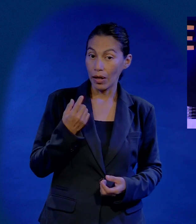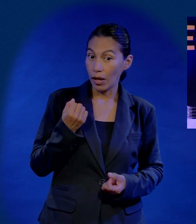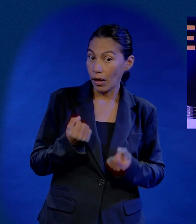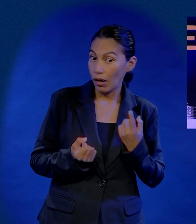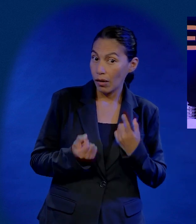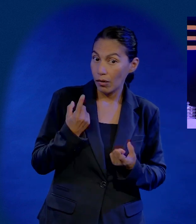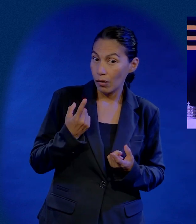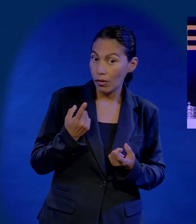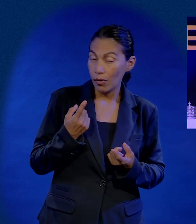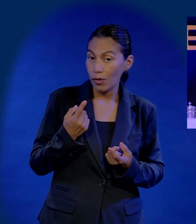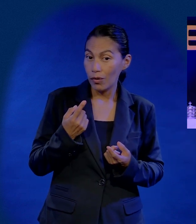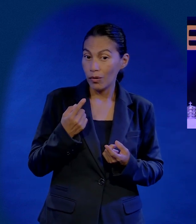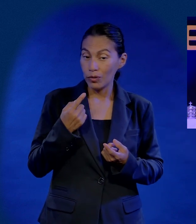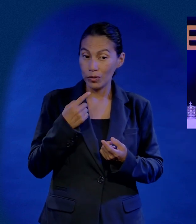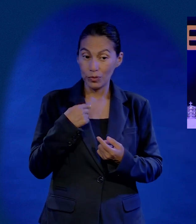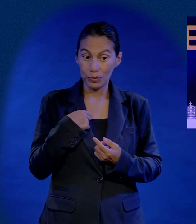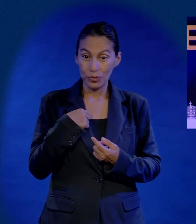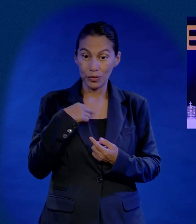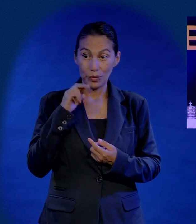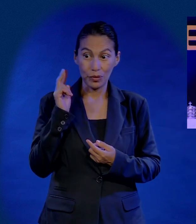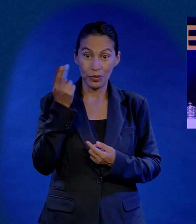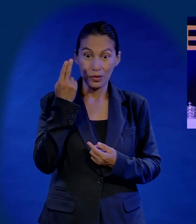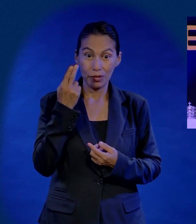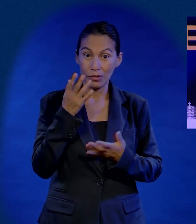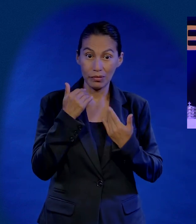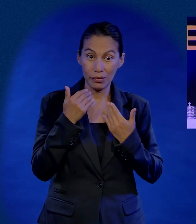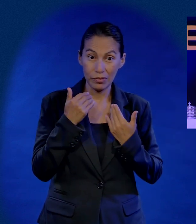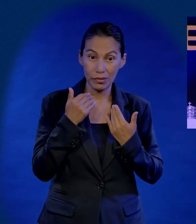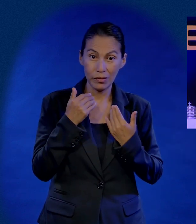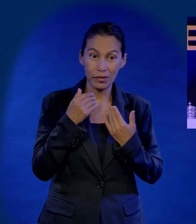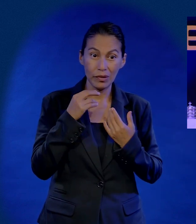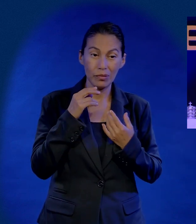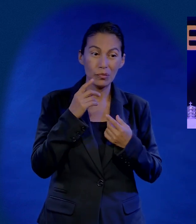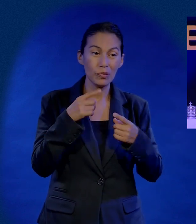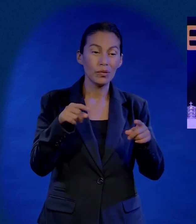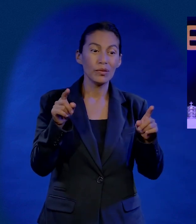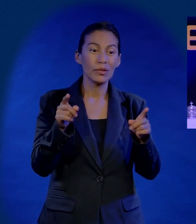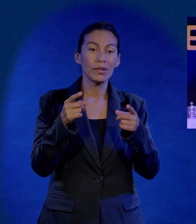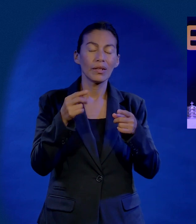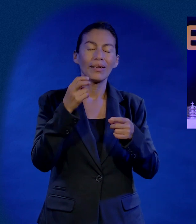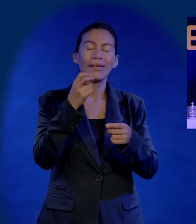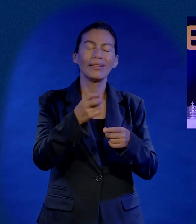Una de las cosas que uno extraña cuando no está en la universidad es la música.